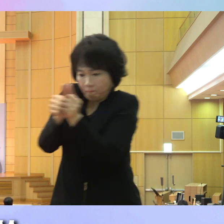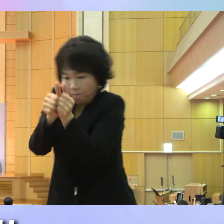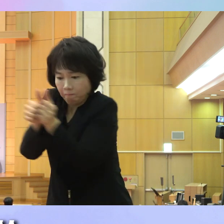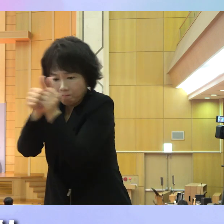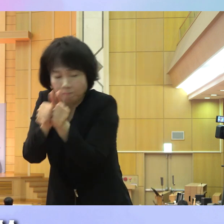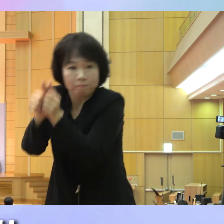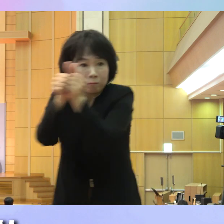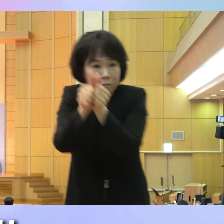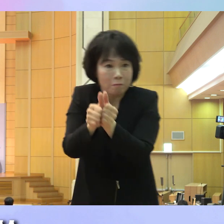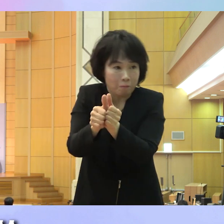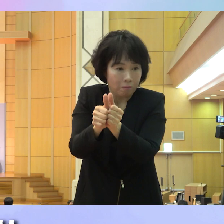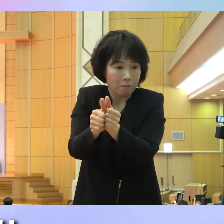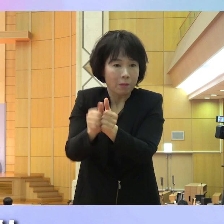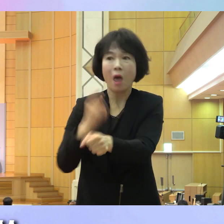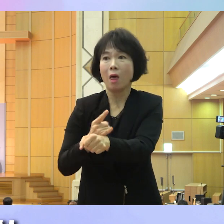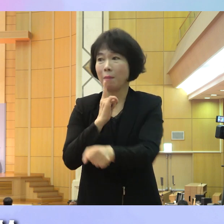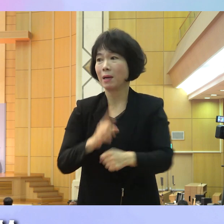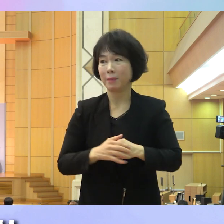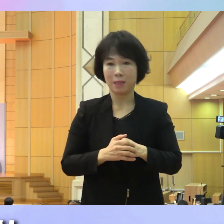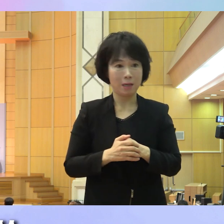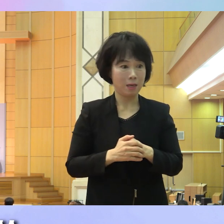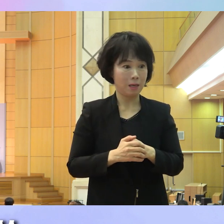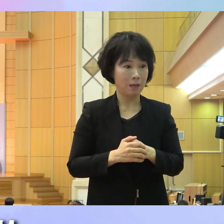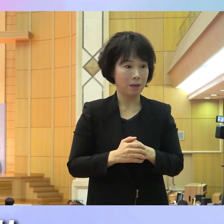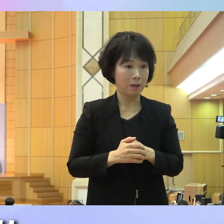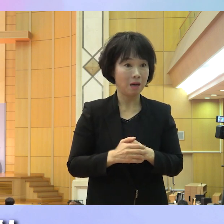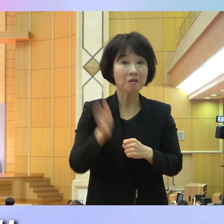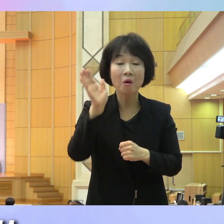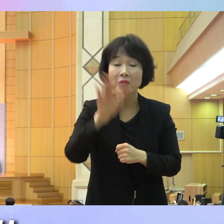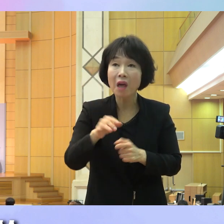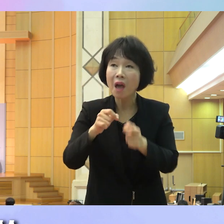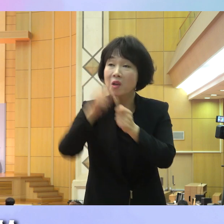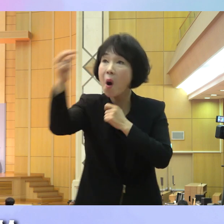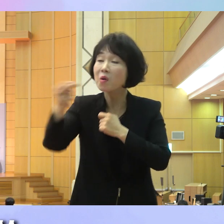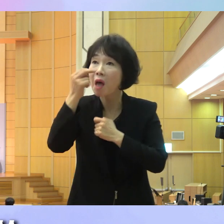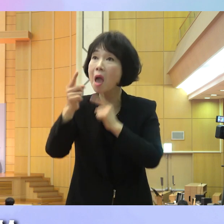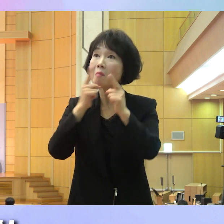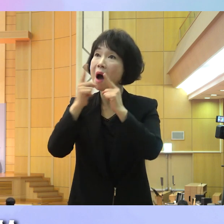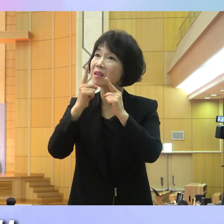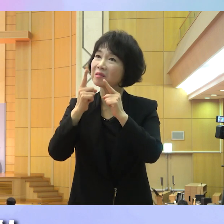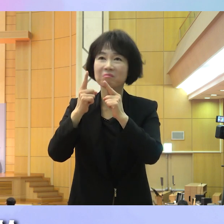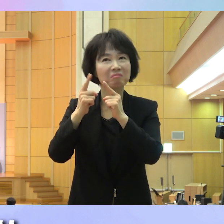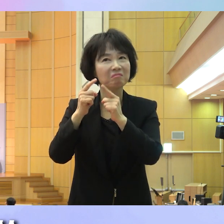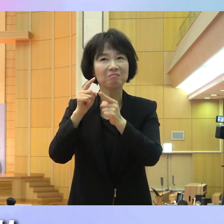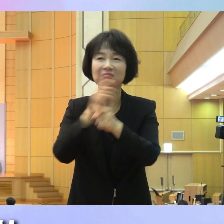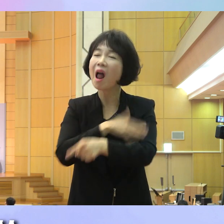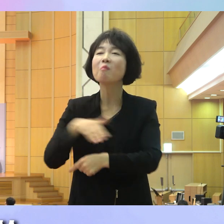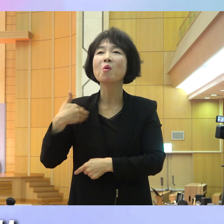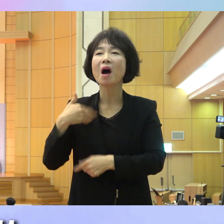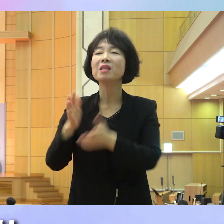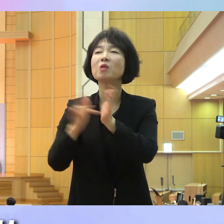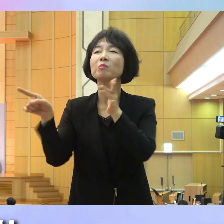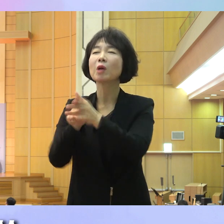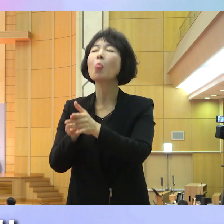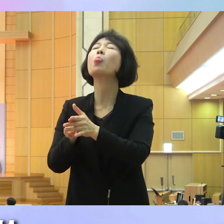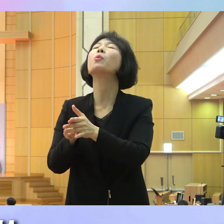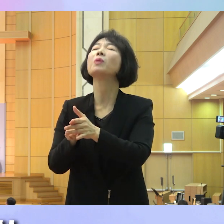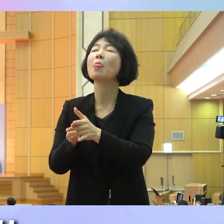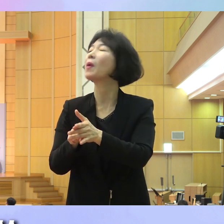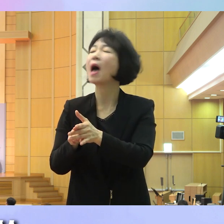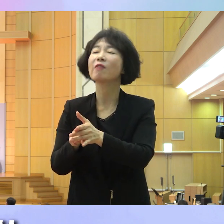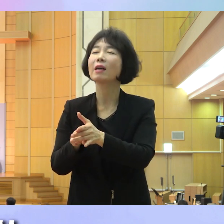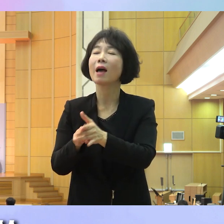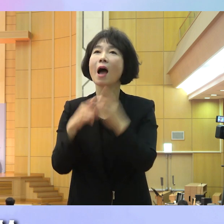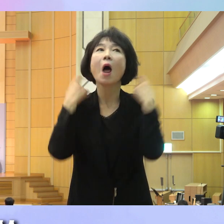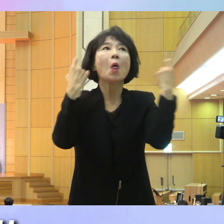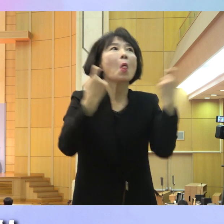말씀에 대해서 중요성을 모르기 때문에 자꾸만 단풍놀이가 주일날도 이 영생의 말씀 들으려고 안